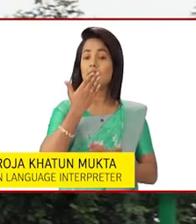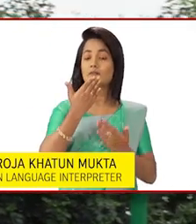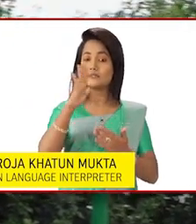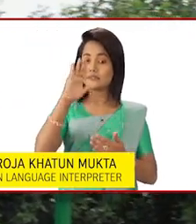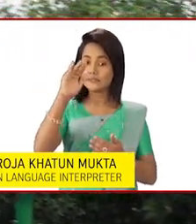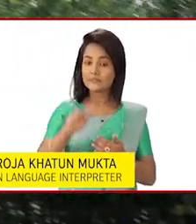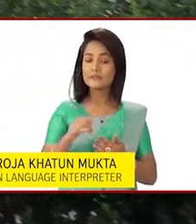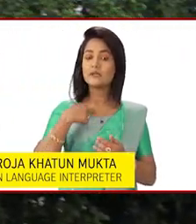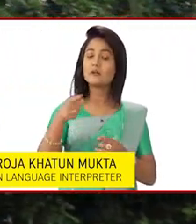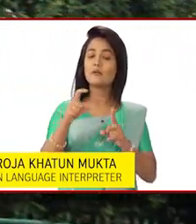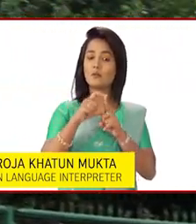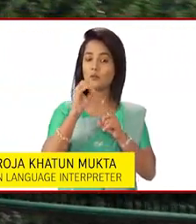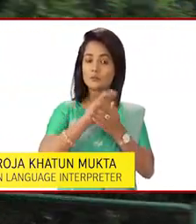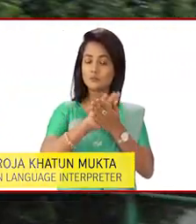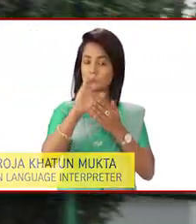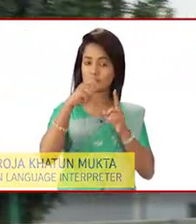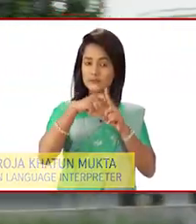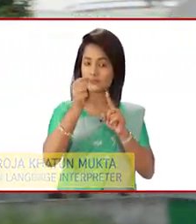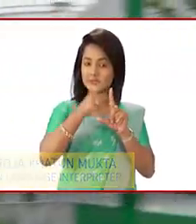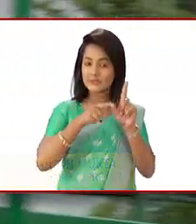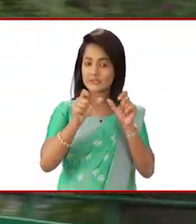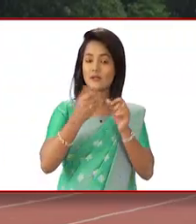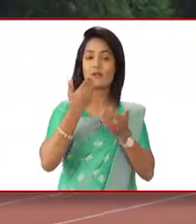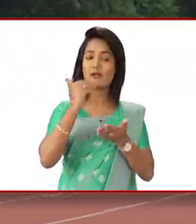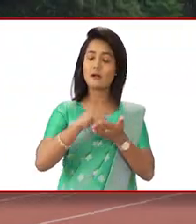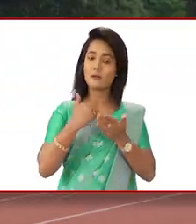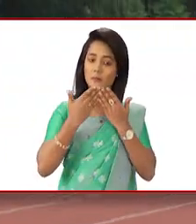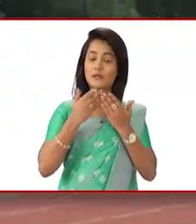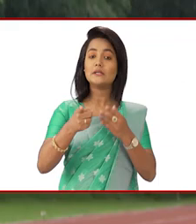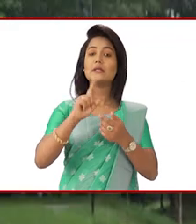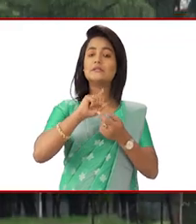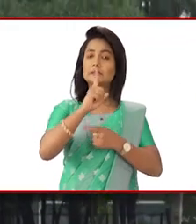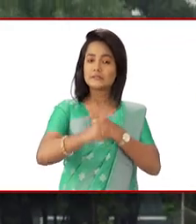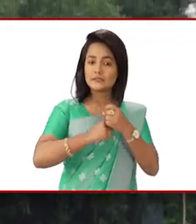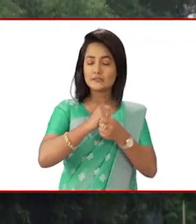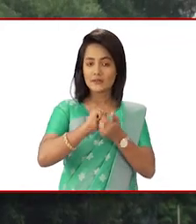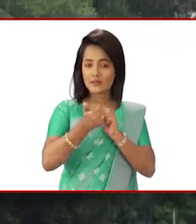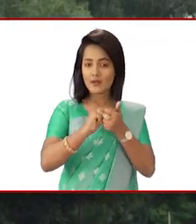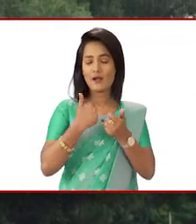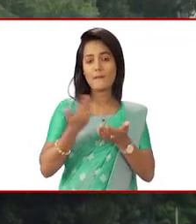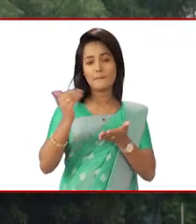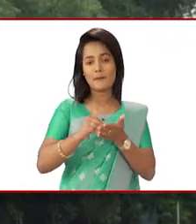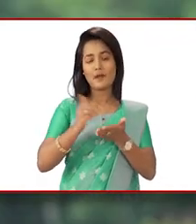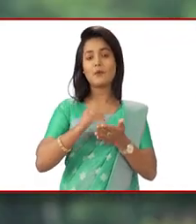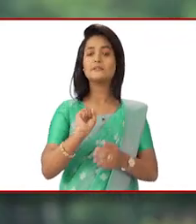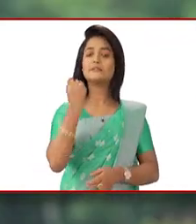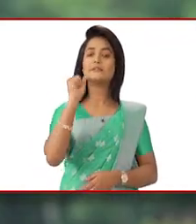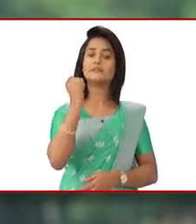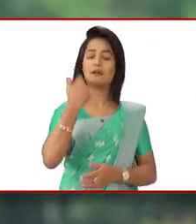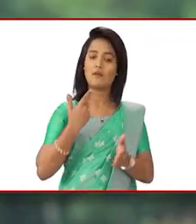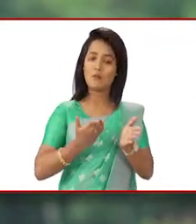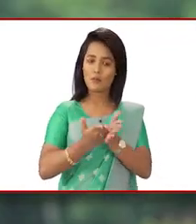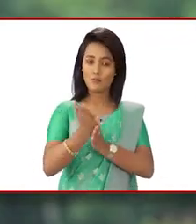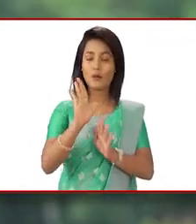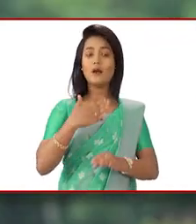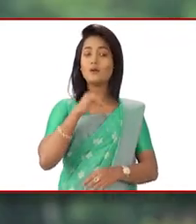আমার দহকলা সরকারি প্রাথমিক বিদ্যালয়ে যে বার্ষিক ক্রীড়া প্রতিযোগিতাগুলো হতো সেখানে পার্টিসিপেট করতাম এবং প্রথম স্থান অধিকার করতাম। স্কুলে আমার দহকলা